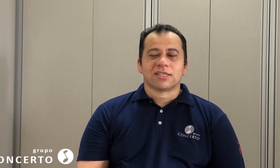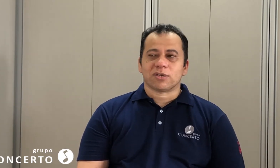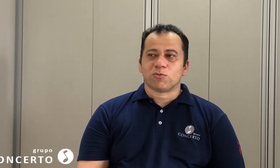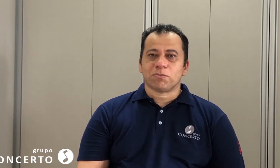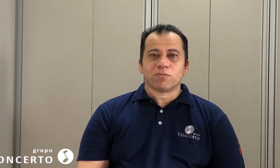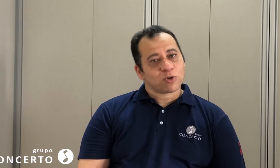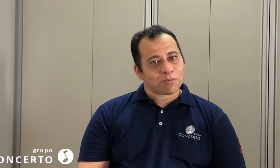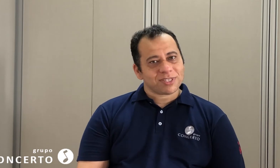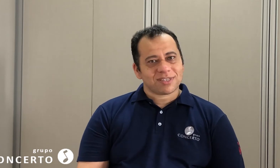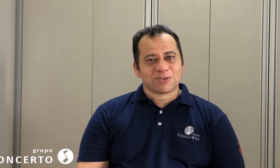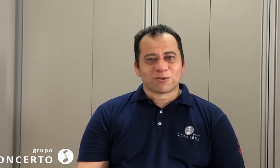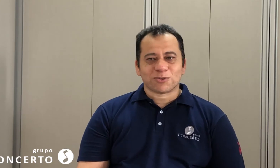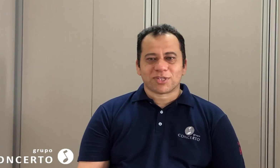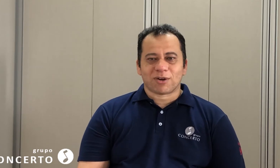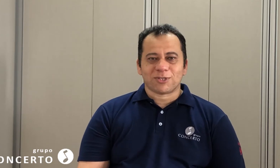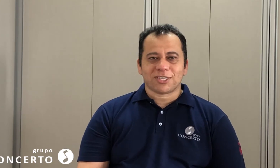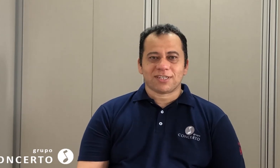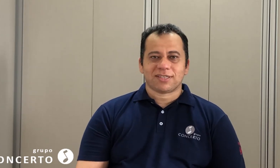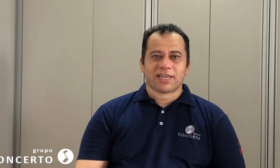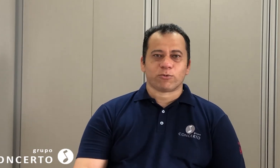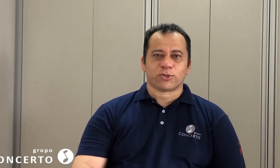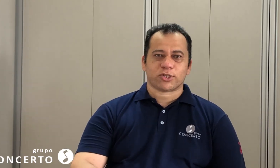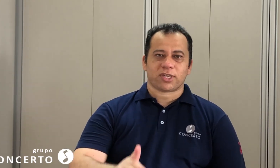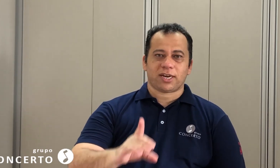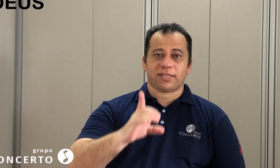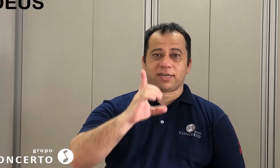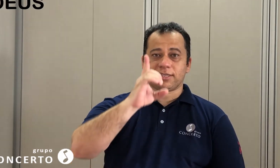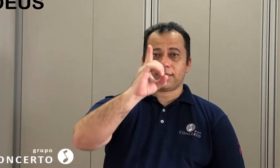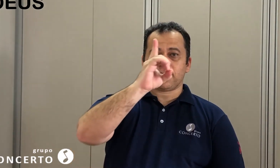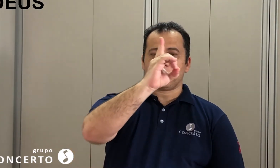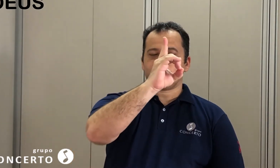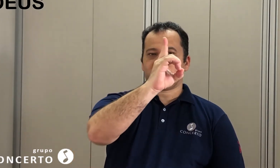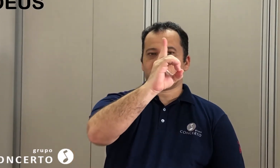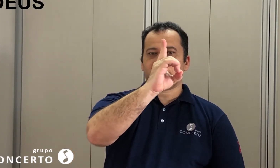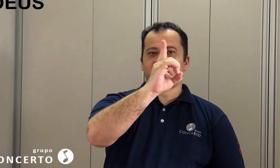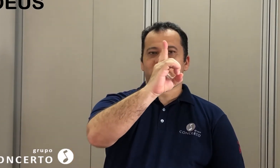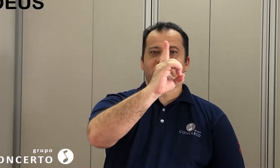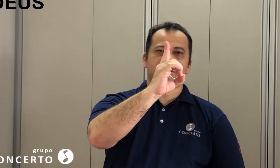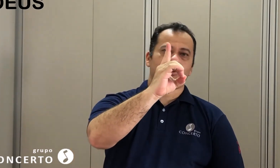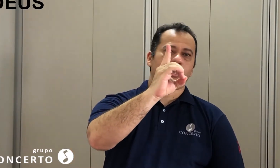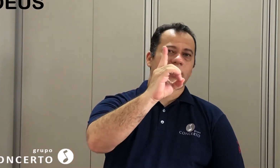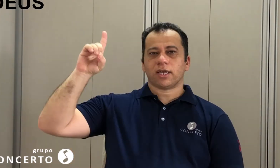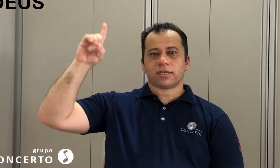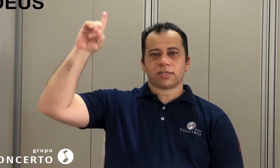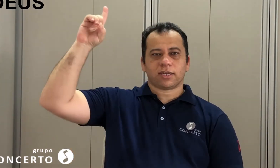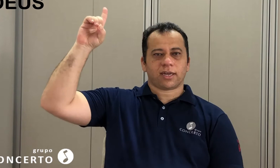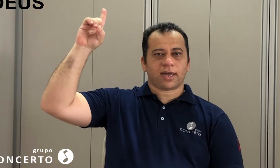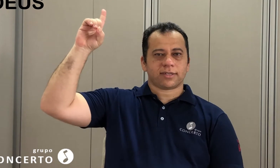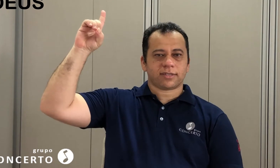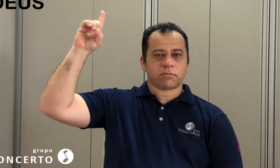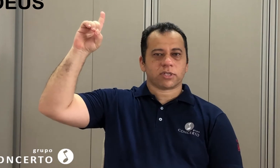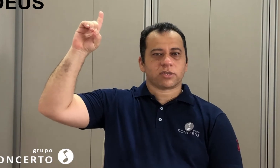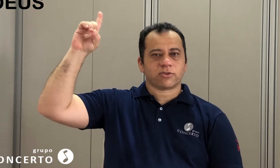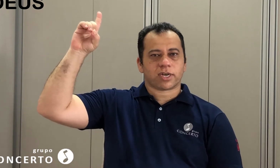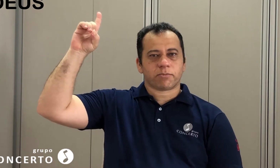Então, começando com o sinal de Deus, letra D, o dedo indicador, letra D, acima da sua